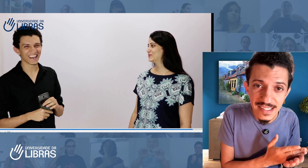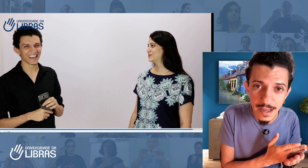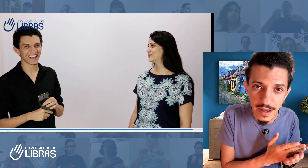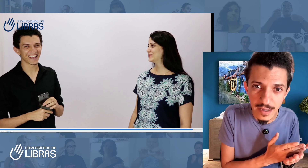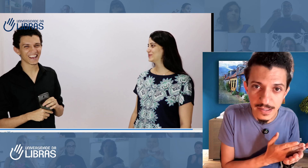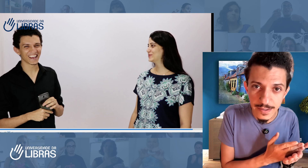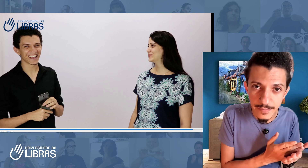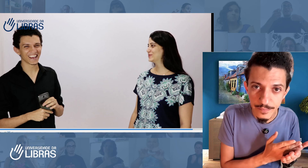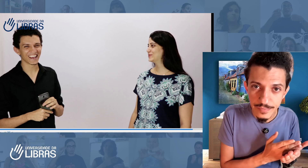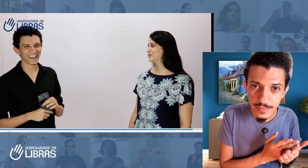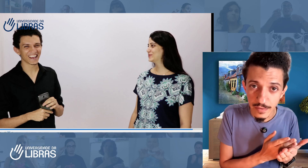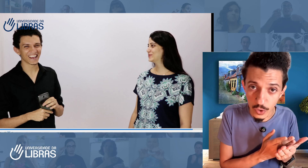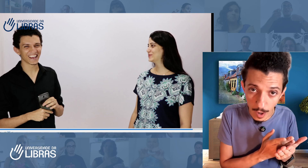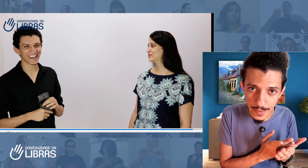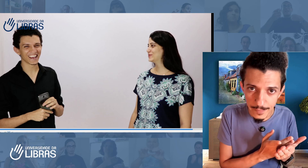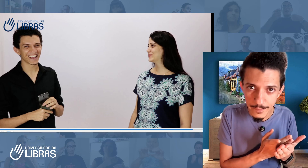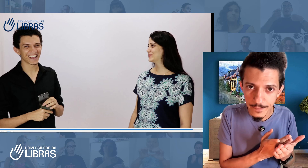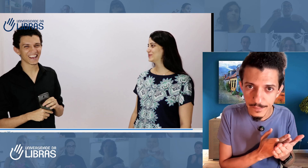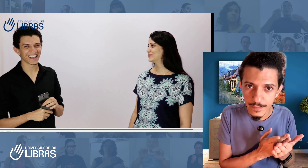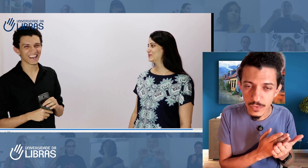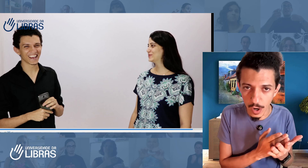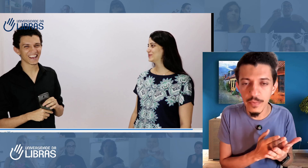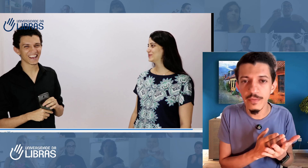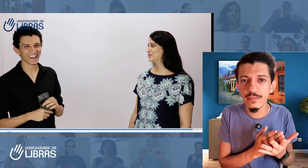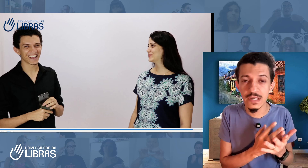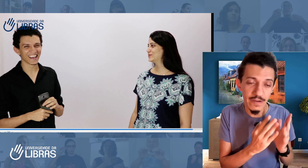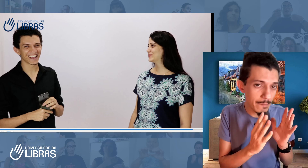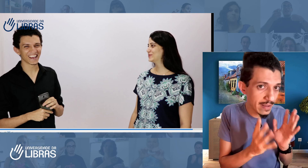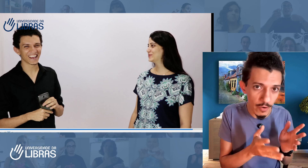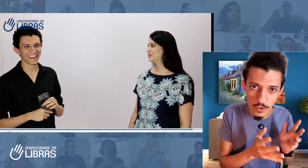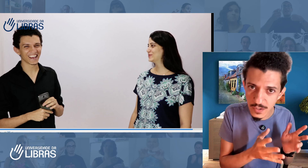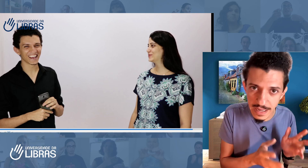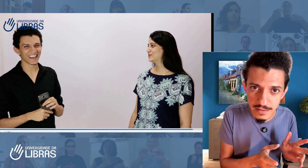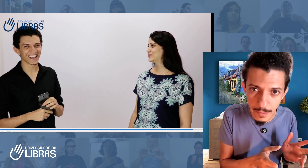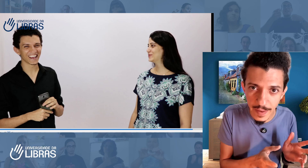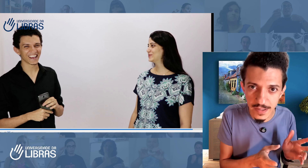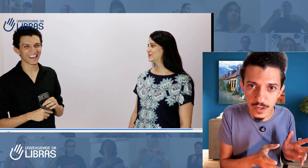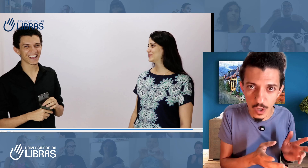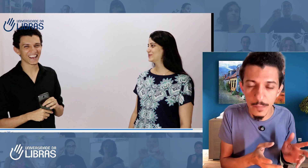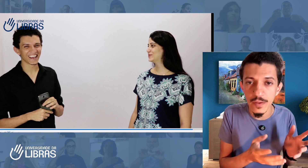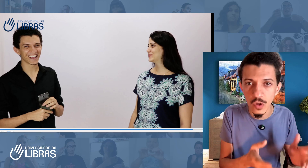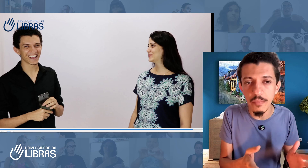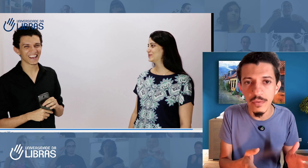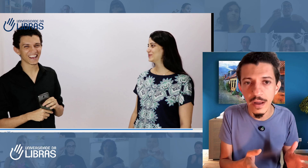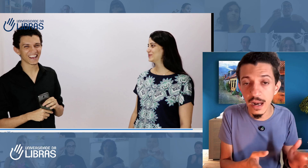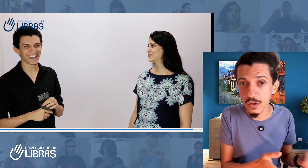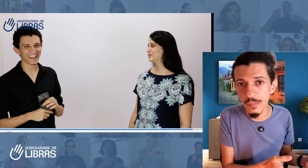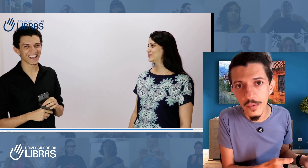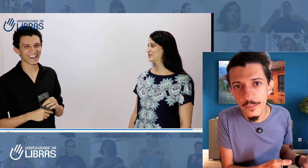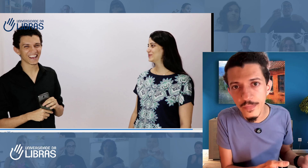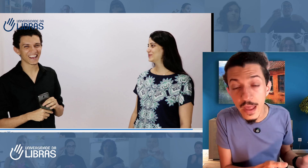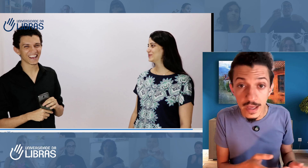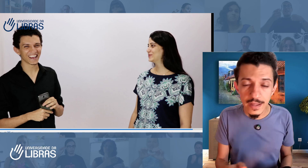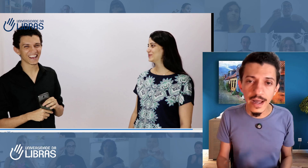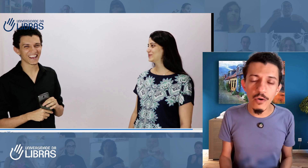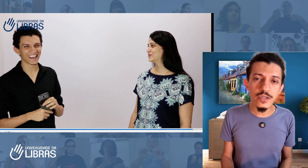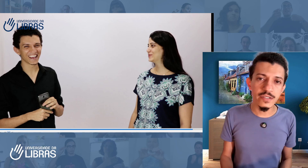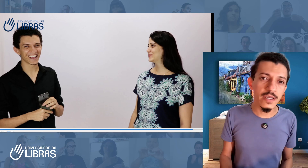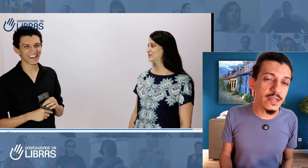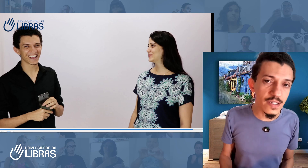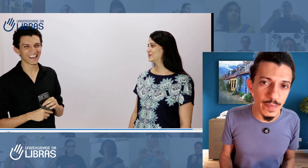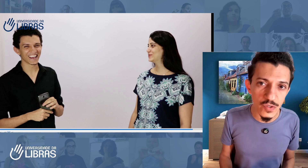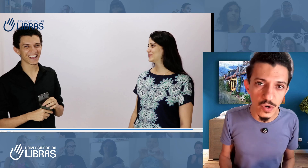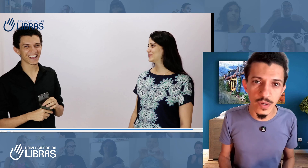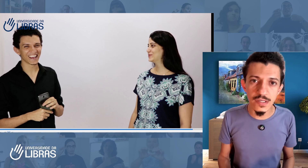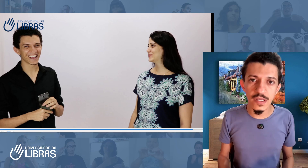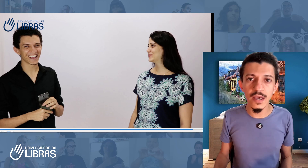10 semanas. Topa? Topo. Você vai aplicar o nosso método na prática. Topa? Topo. Ela topou. E até hoje tem